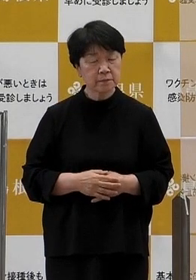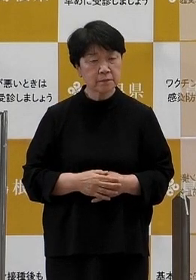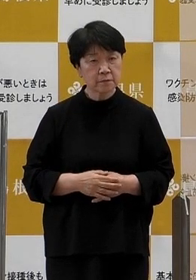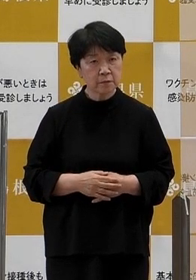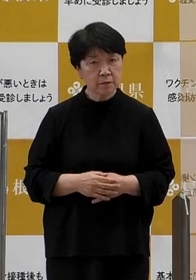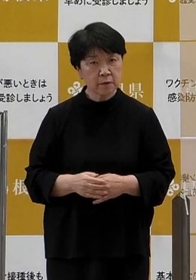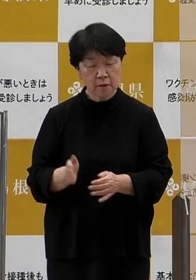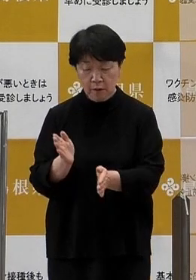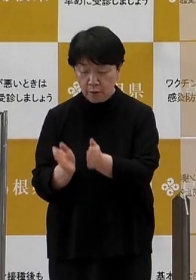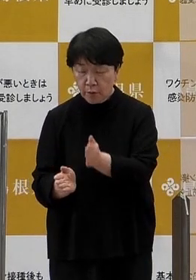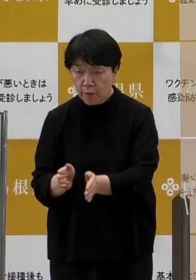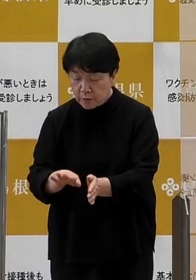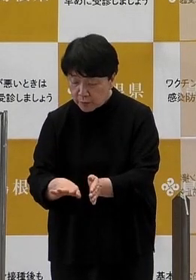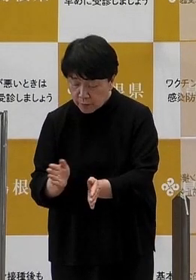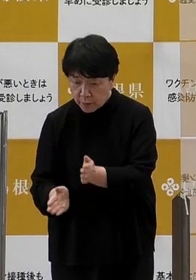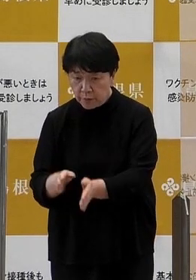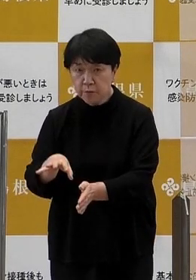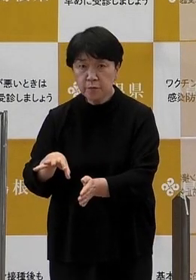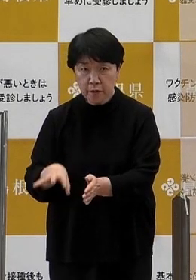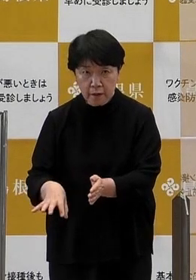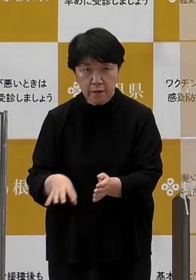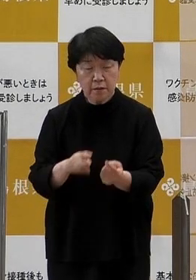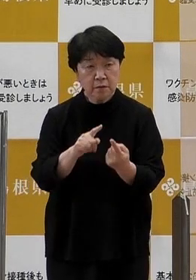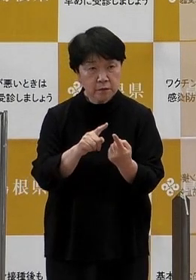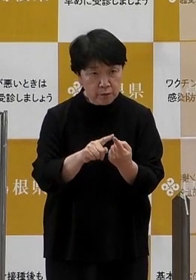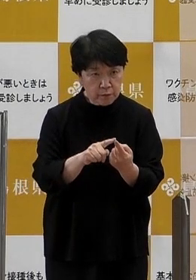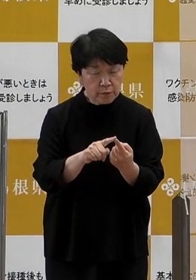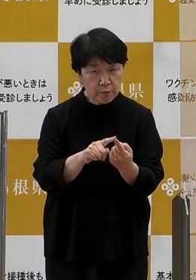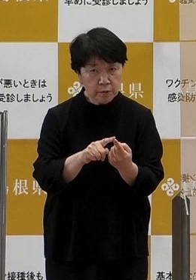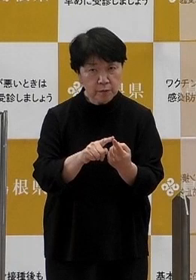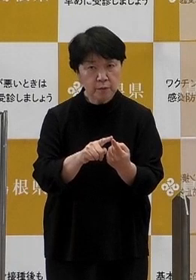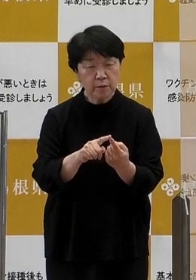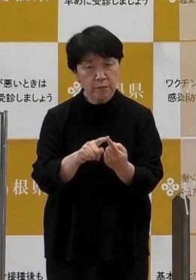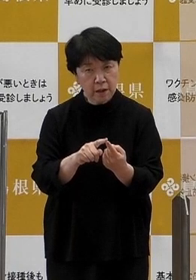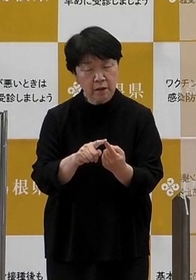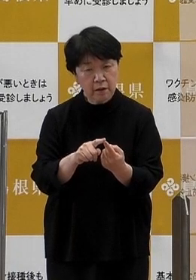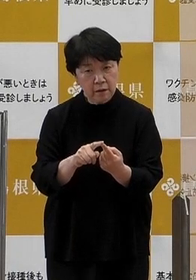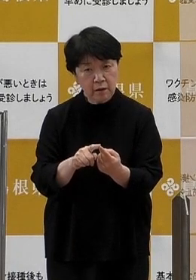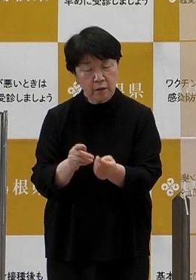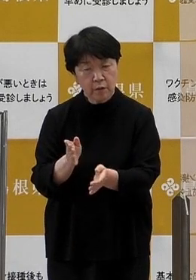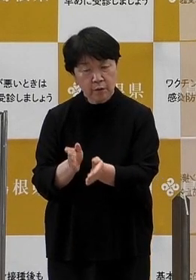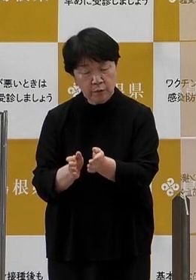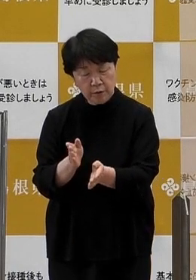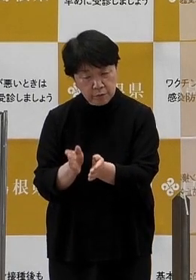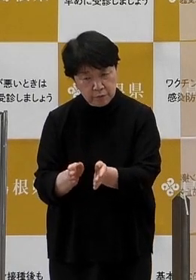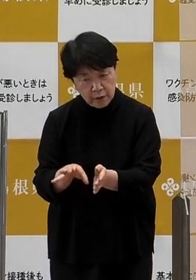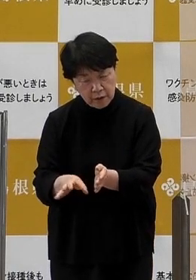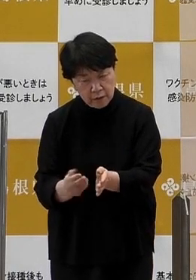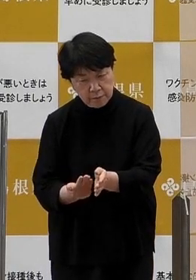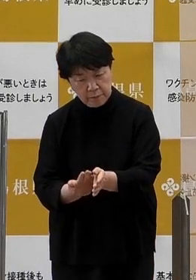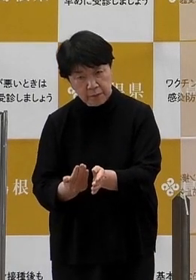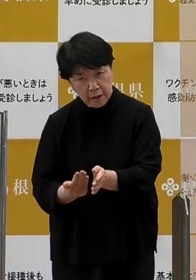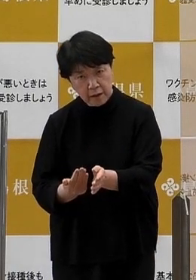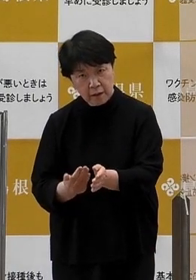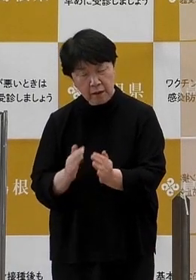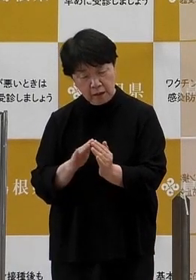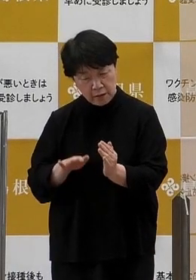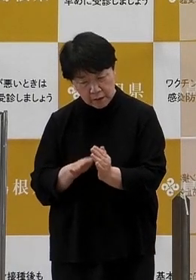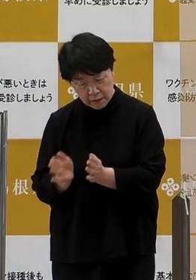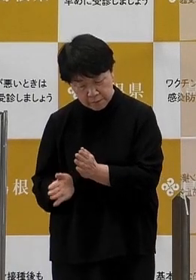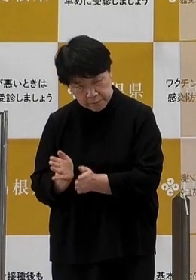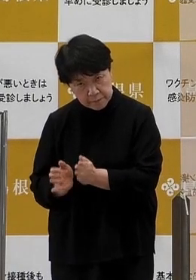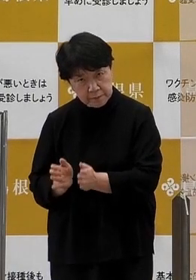保育園と、それから、保育園に行かれていない家庭でおられる子どもさんもそうですけれども、そ